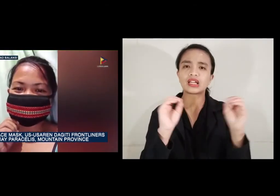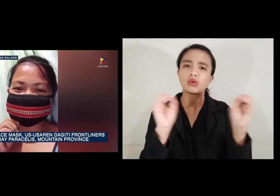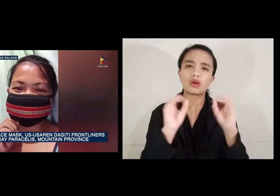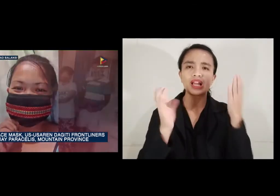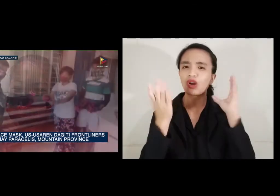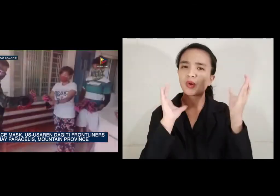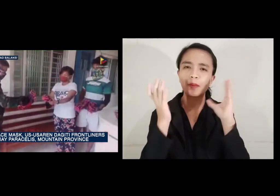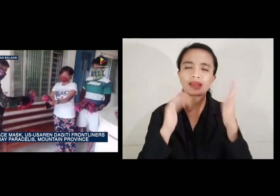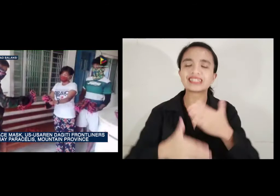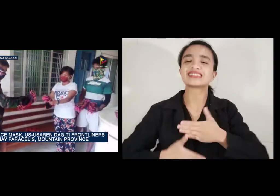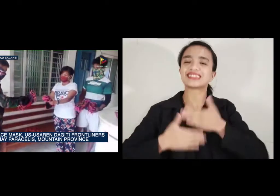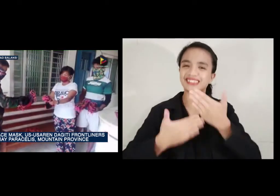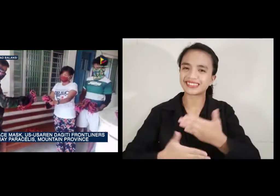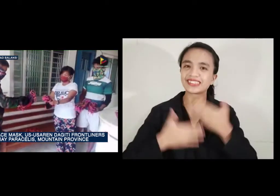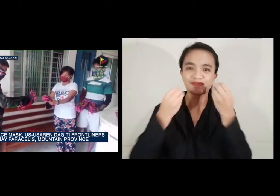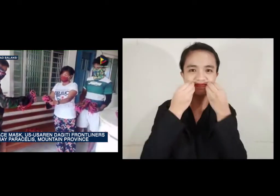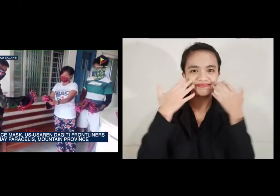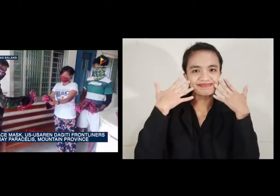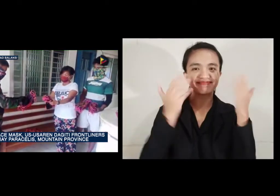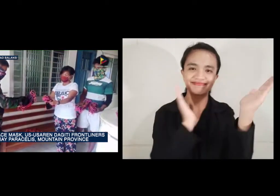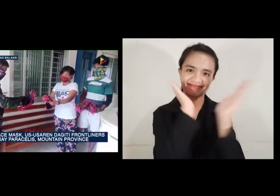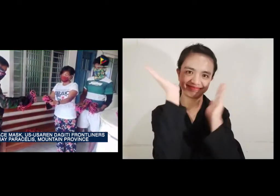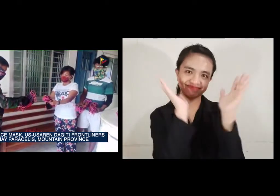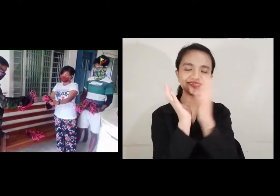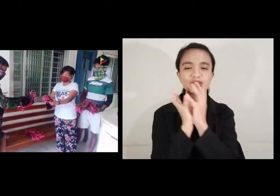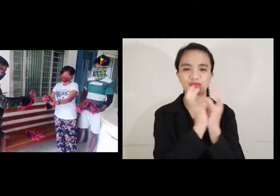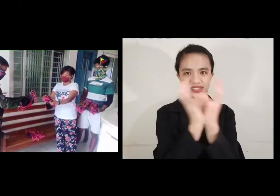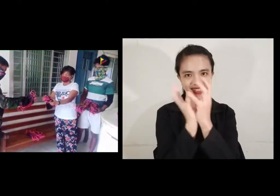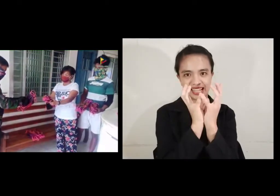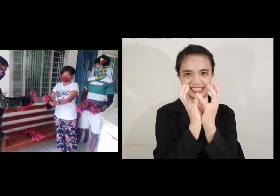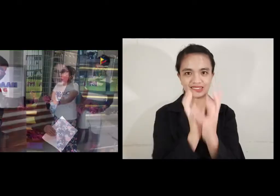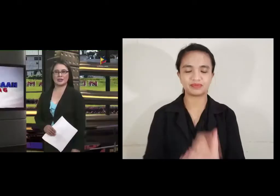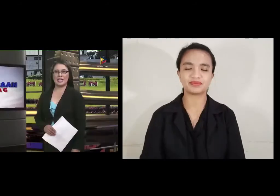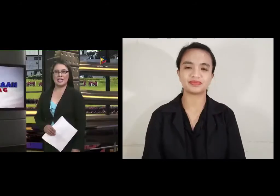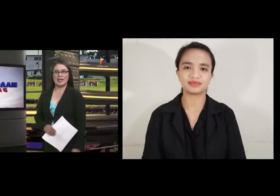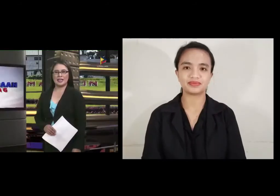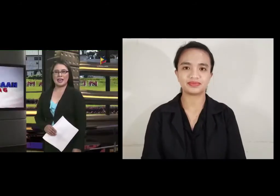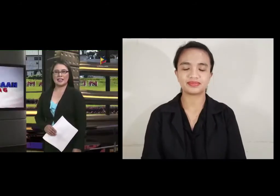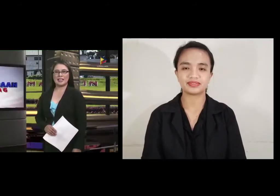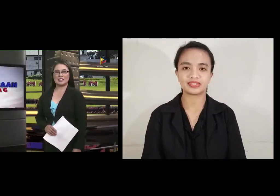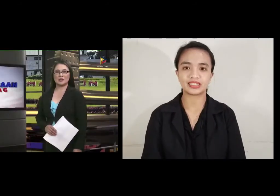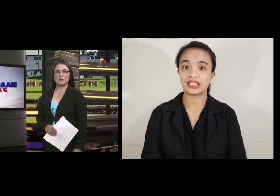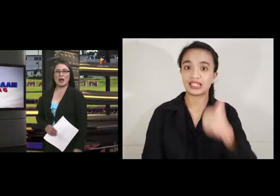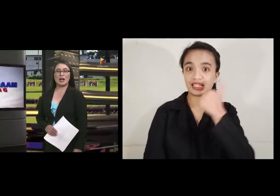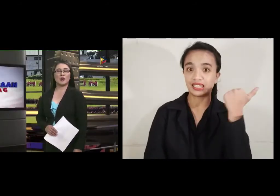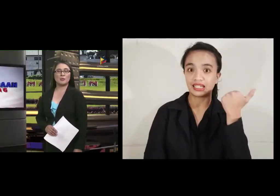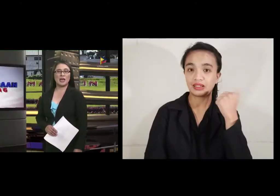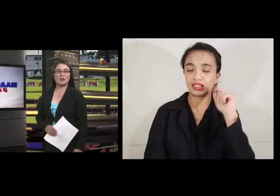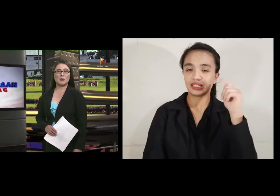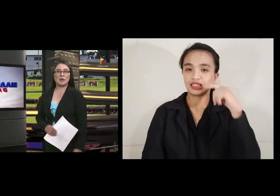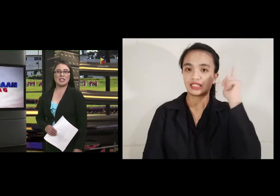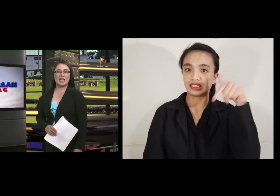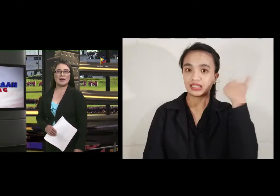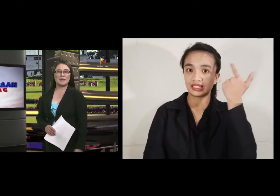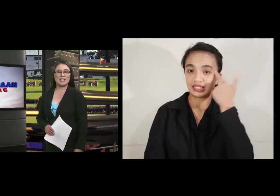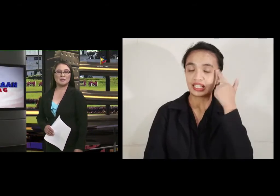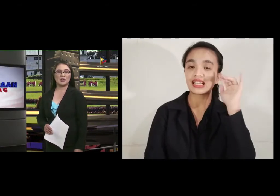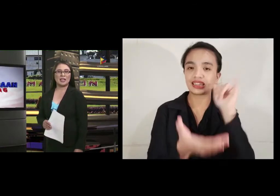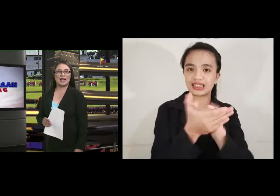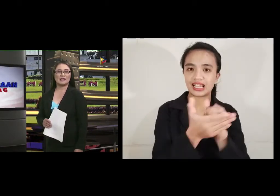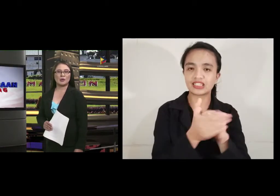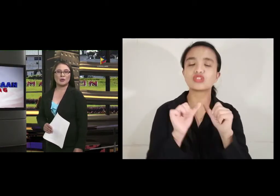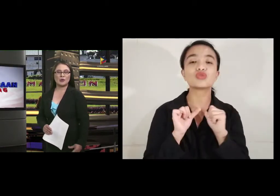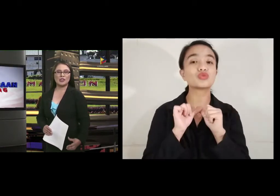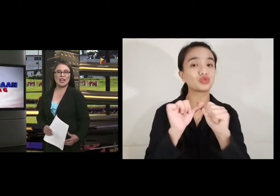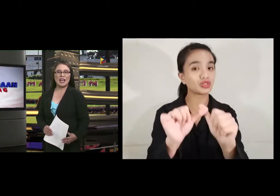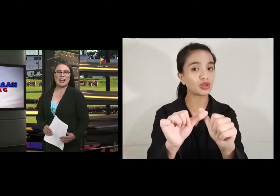ragsak a marikna iti panipaay iti serbisyo komunidad. Dagiti nagduduma a gobyerno probinsyal a mismo